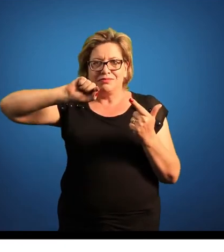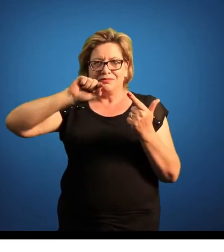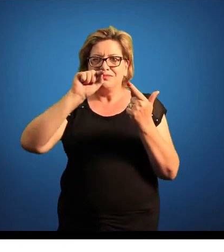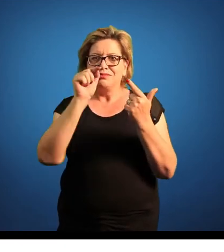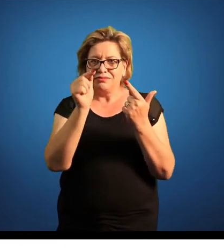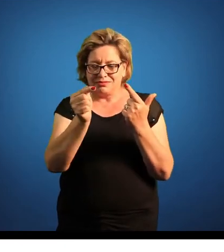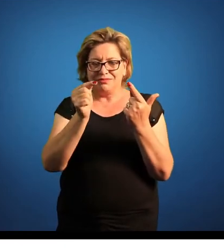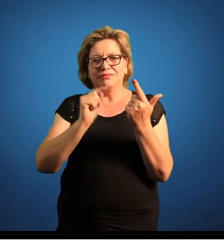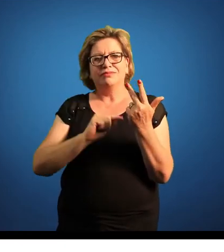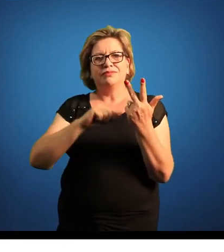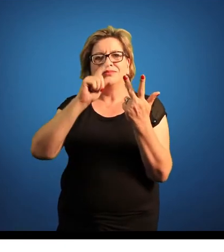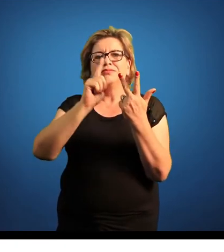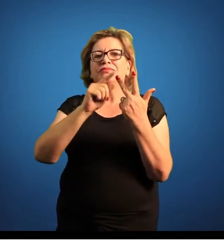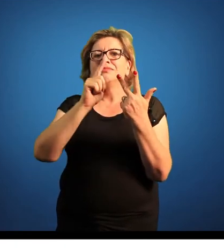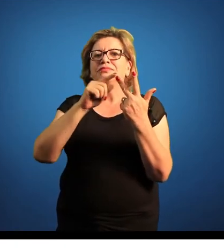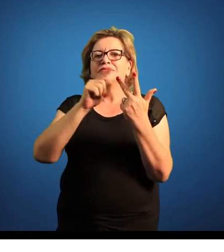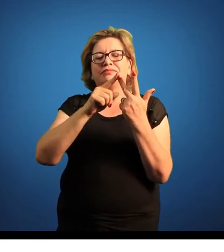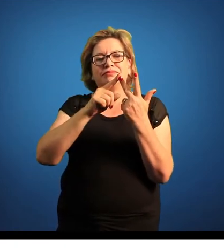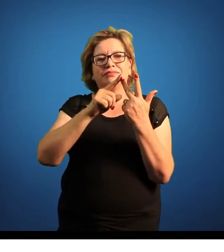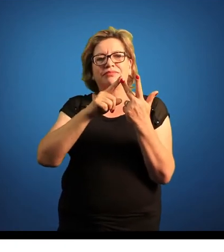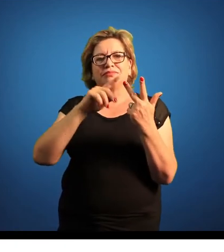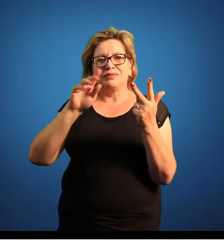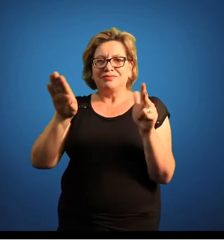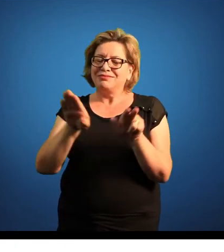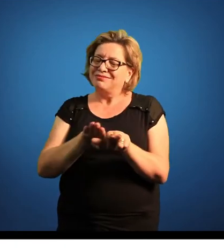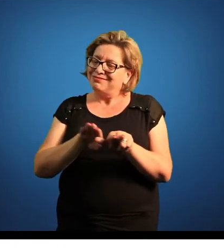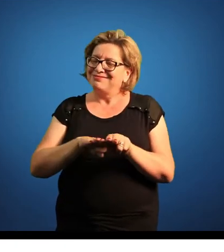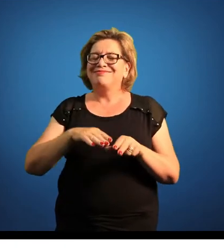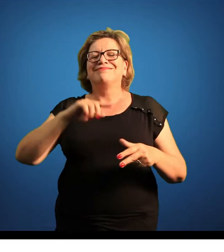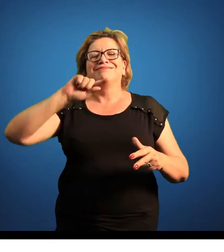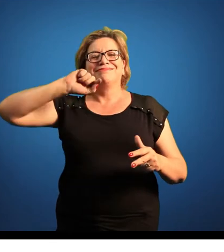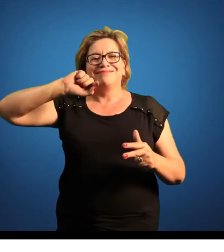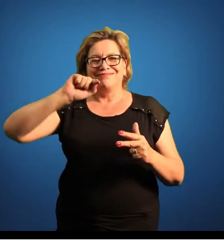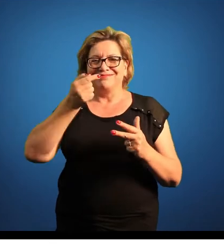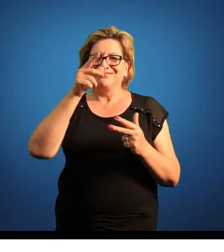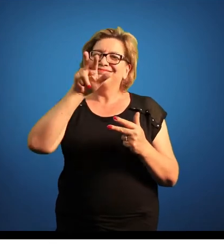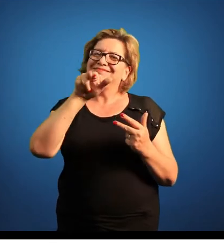R$ 1.000. O terceiro funcionário também ganha 1.000.